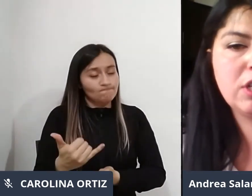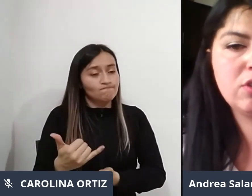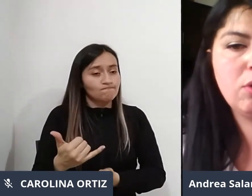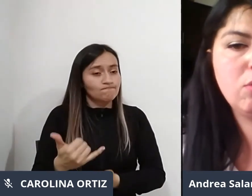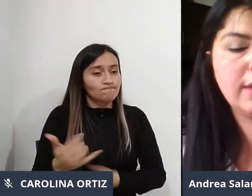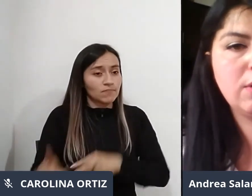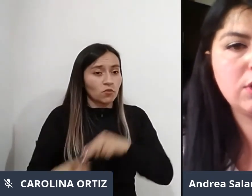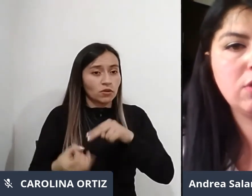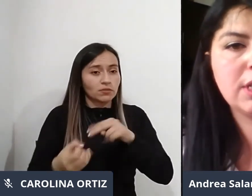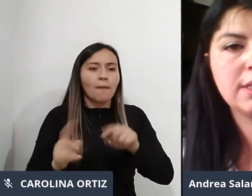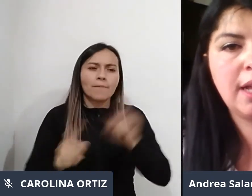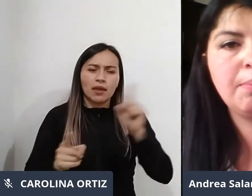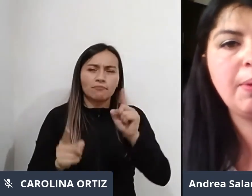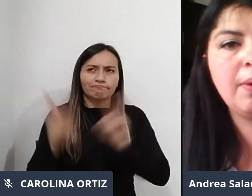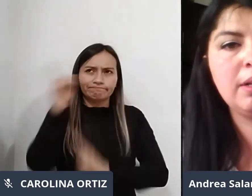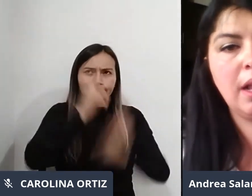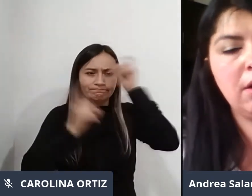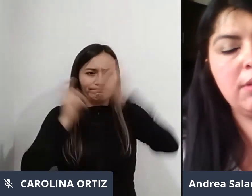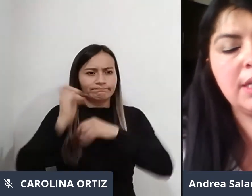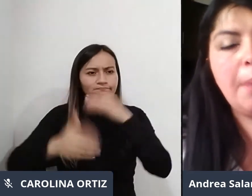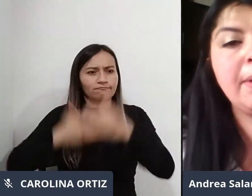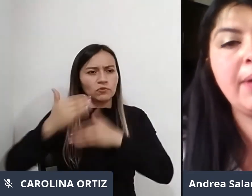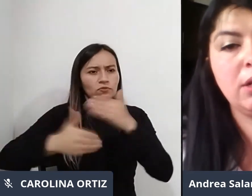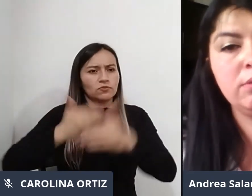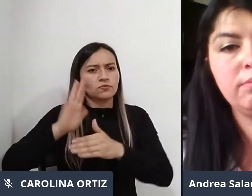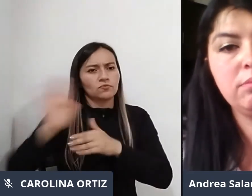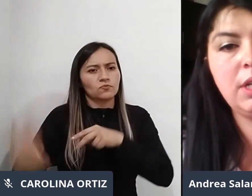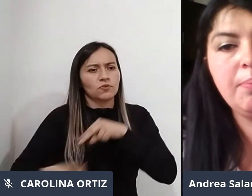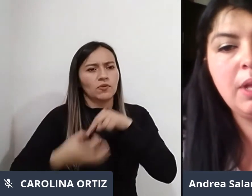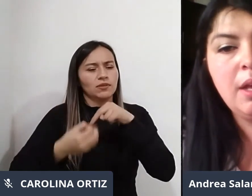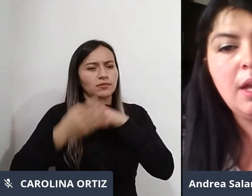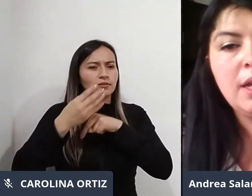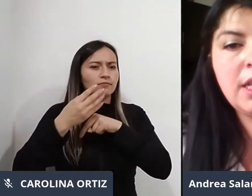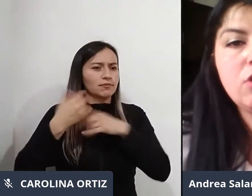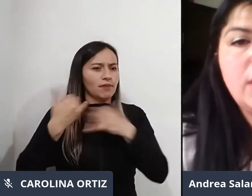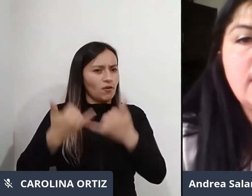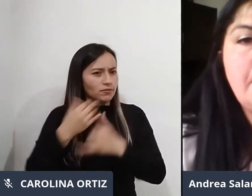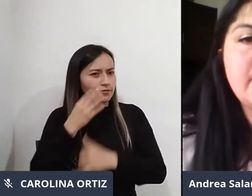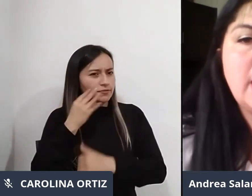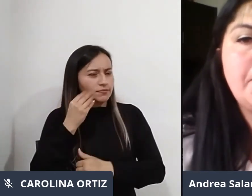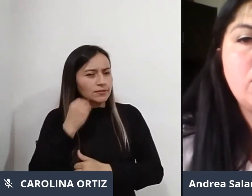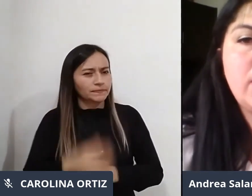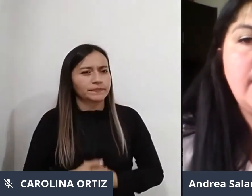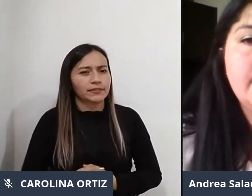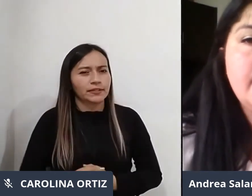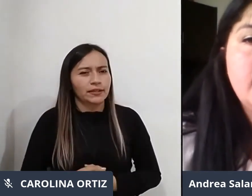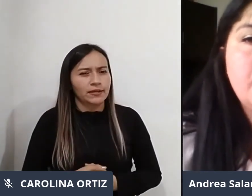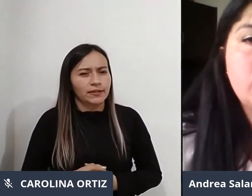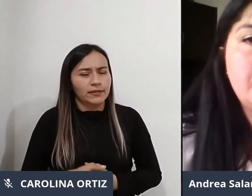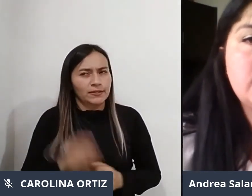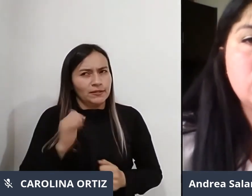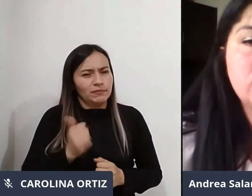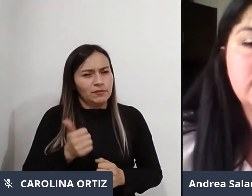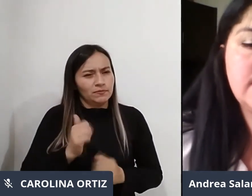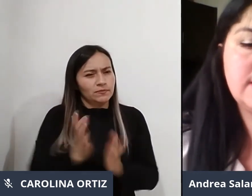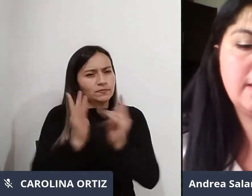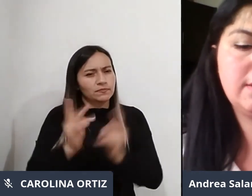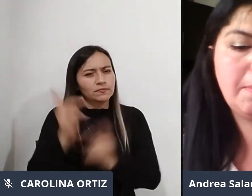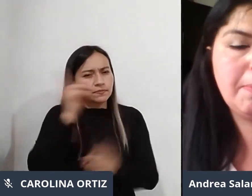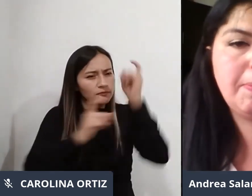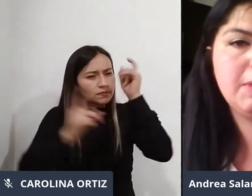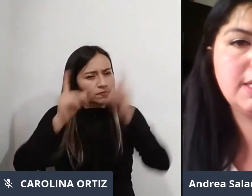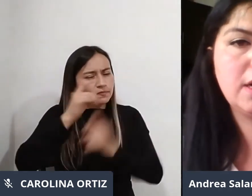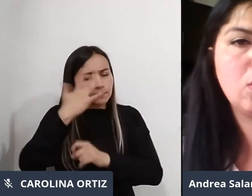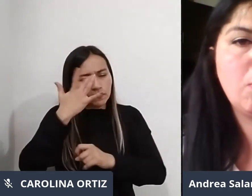esos procesos educativos en los que están viviendo, ¿sí? Y se los tienen que pensar, ¿por qué? Porque pues ellos